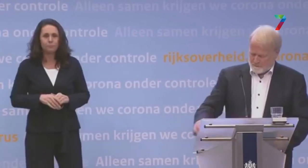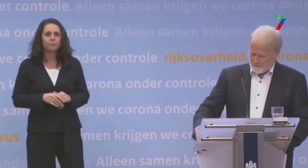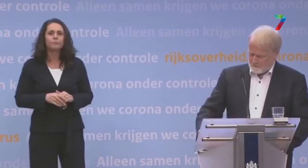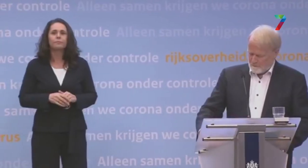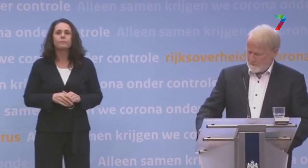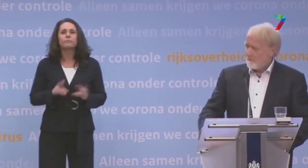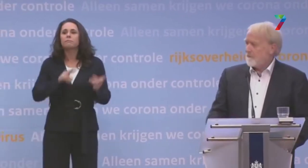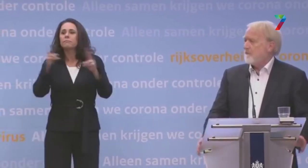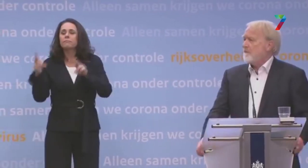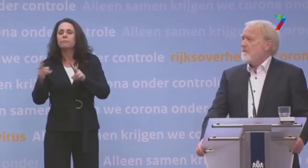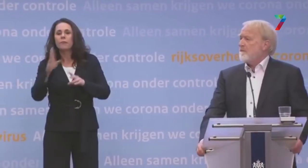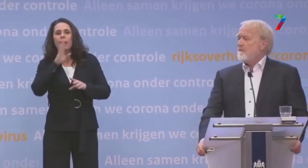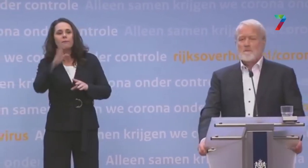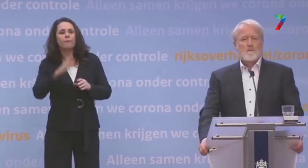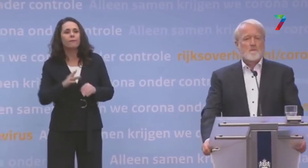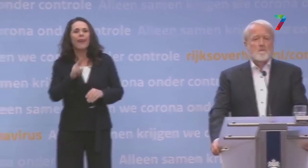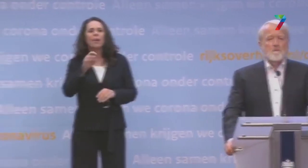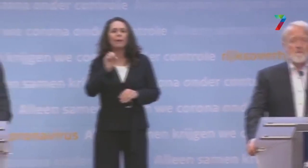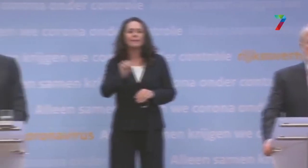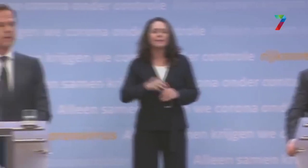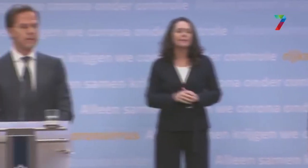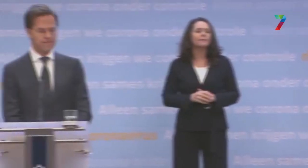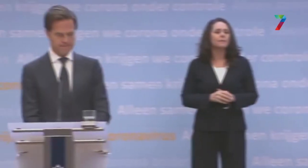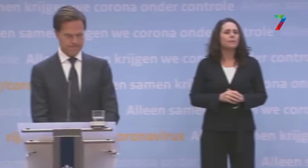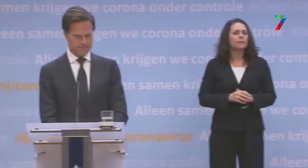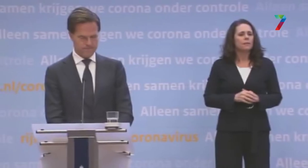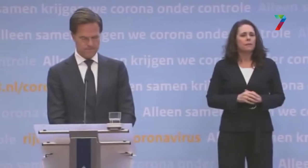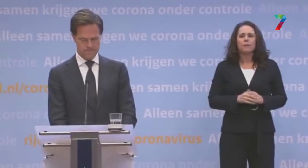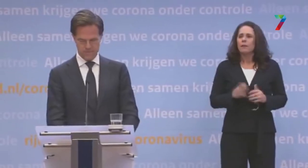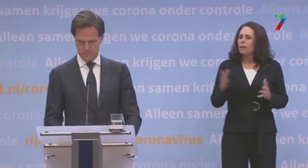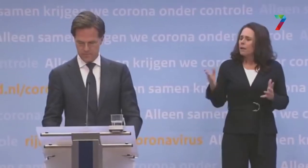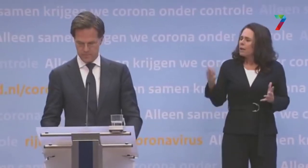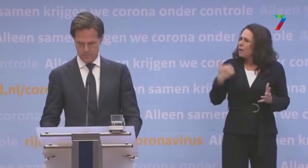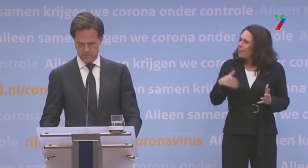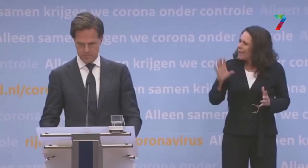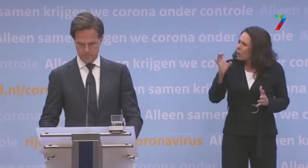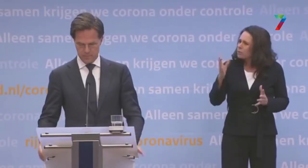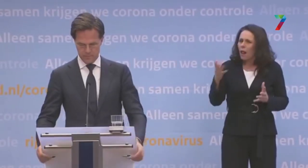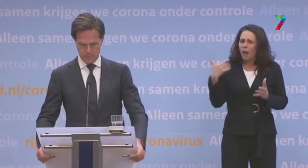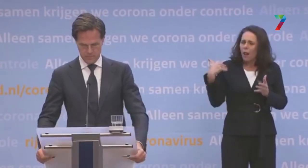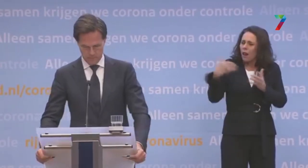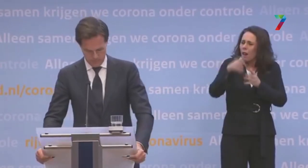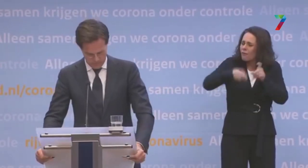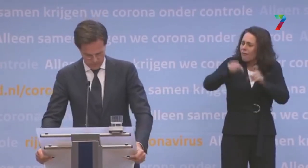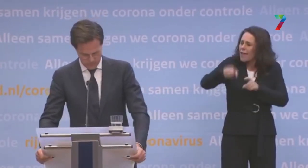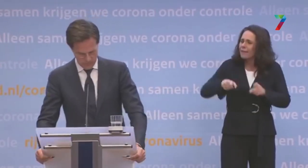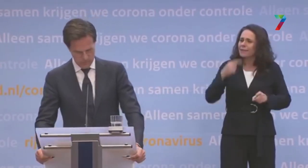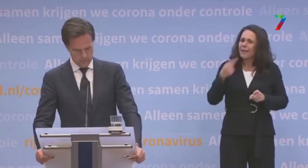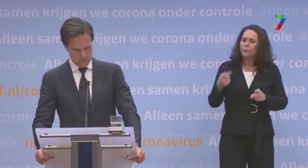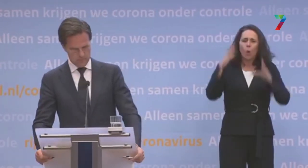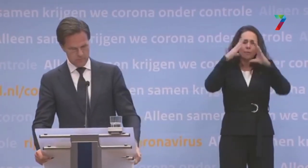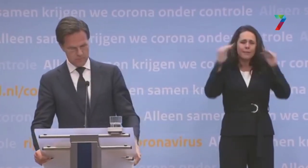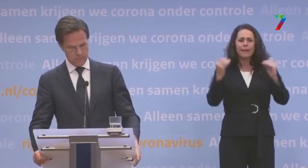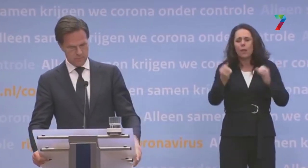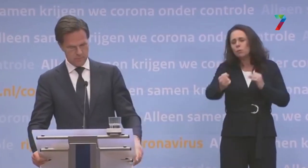gaan we over naar de live-uitzending. NOS. Meneer Rutte, al weken zegt u dat Nederland zich voorbeeldig gedraagt. En wat krijgen mensen ervoor terug? Nog eens